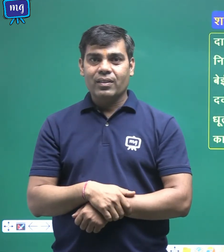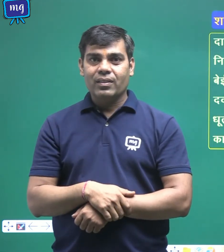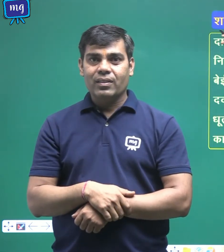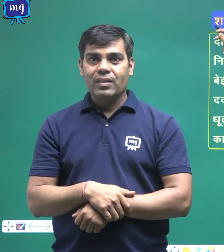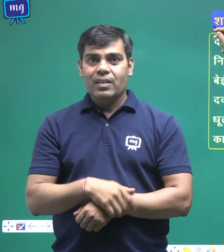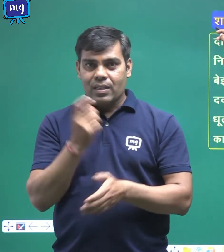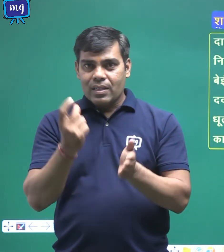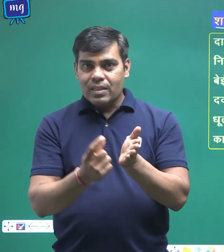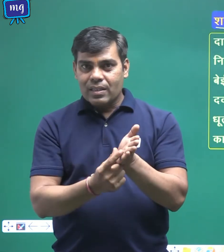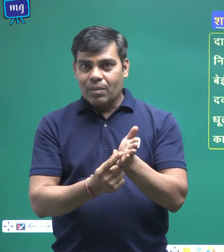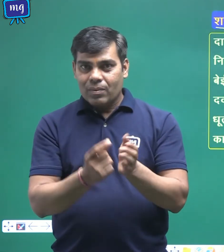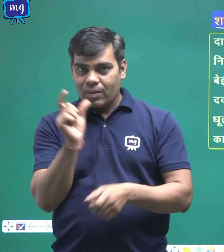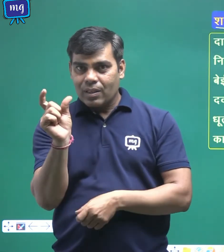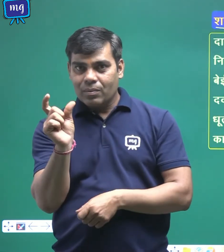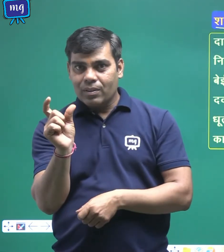शब्द अर्थ